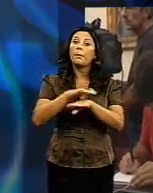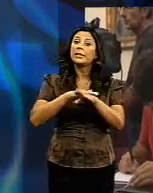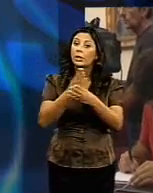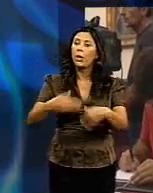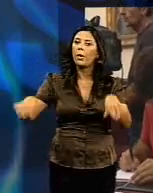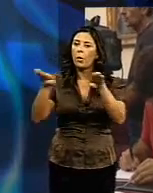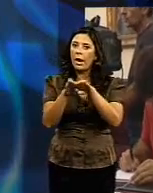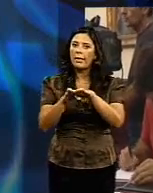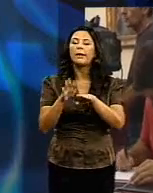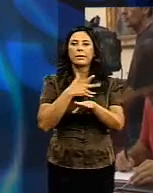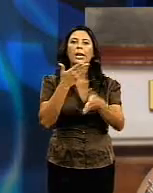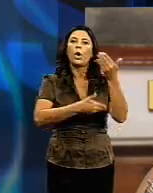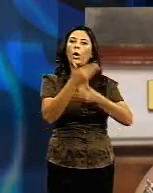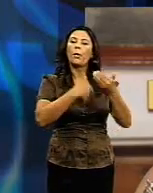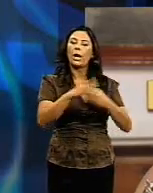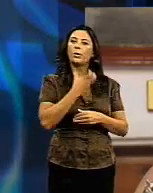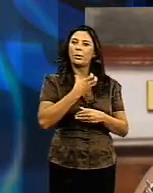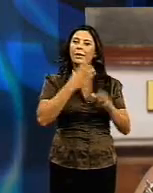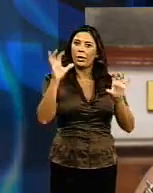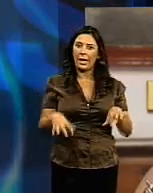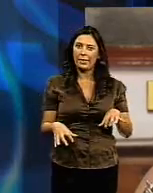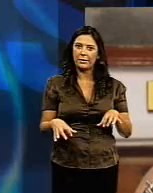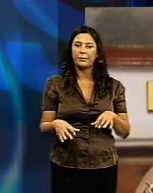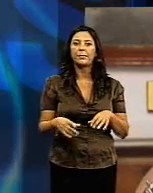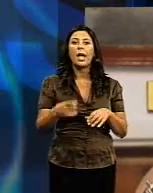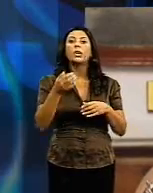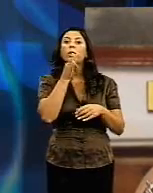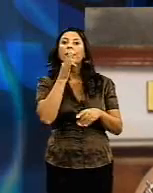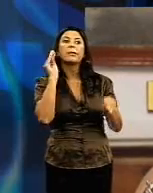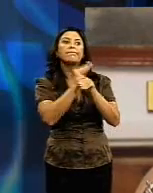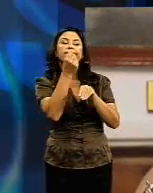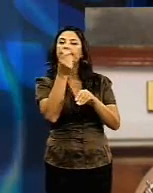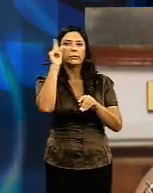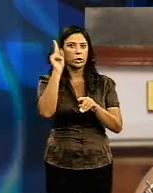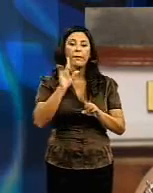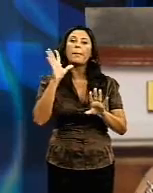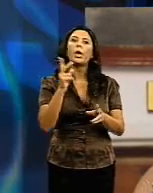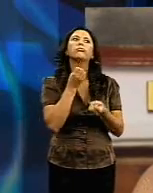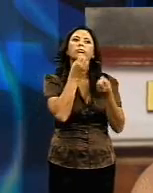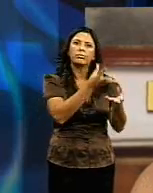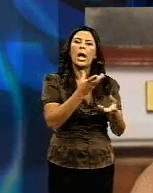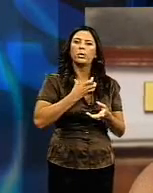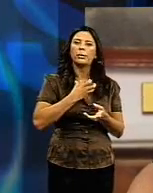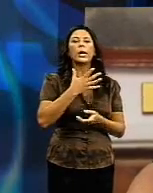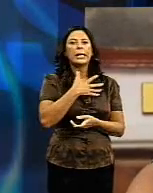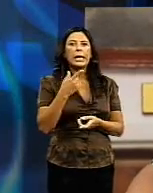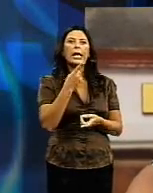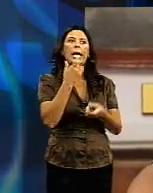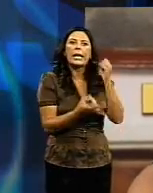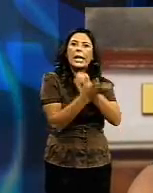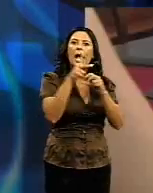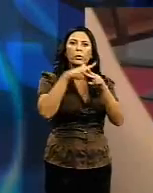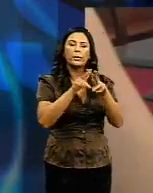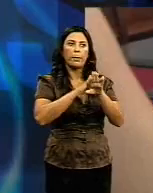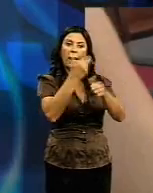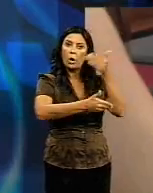el consistorio gaditano. Aún por establecer la aportación, ha comunicado al ayuntamiento su intención de establecer un instrumento de